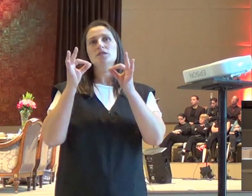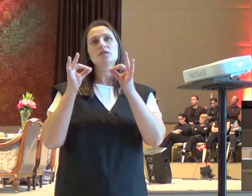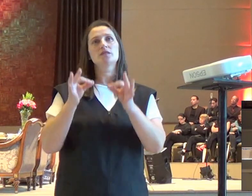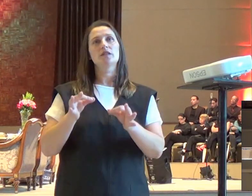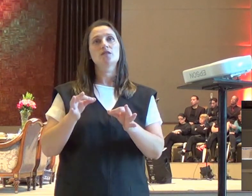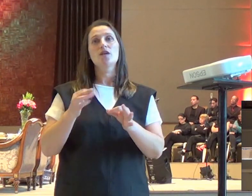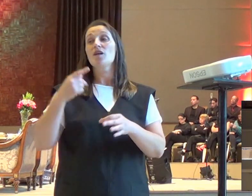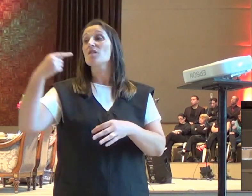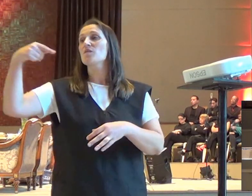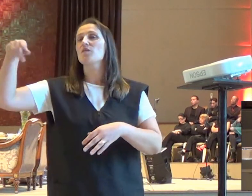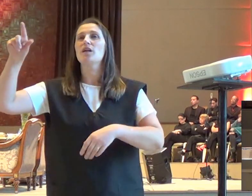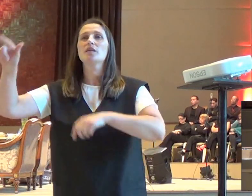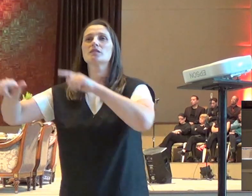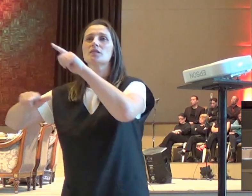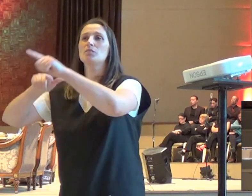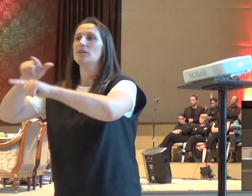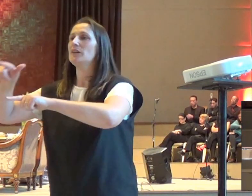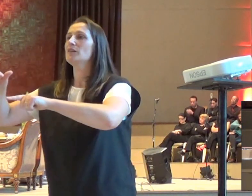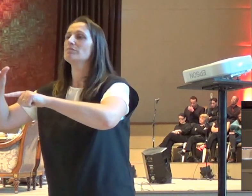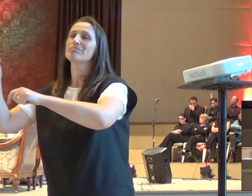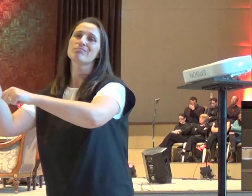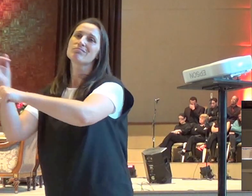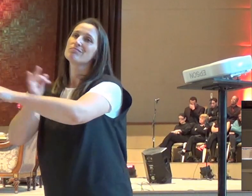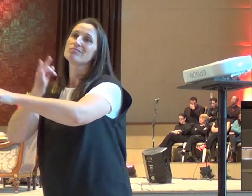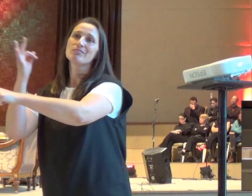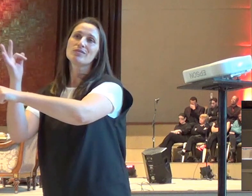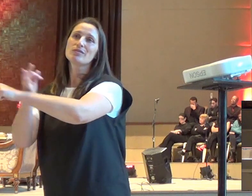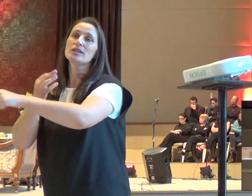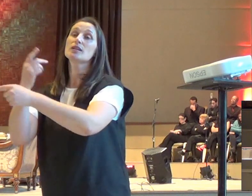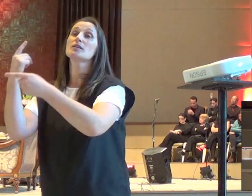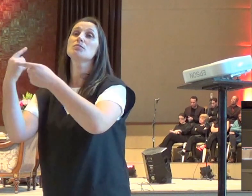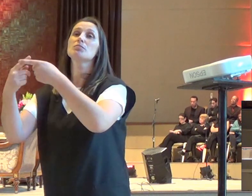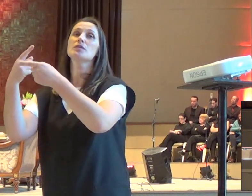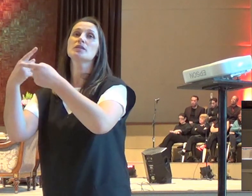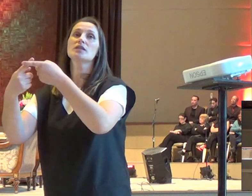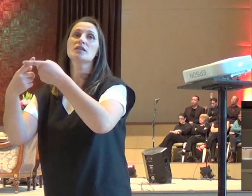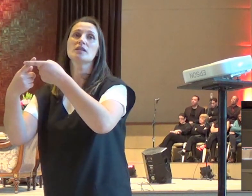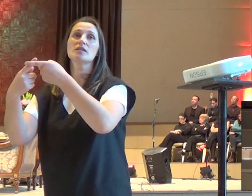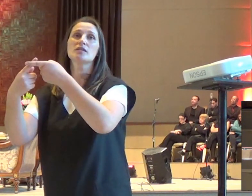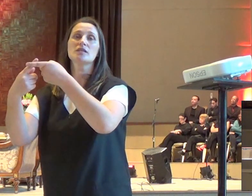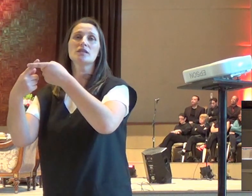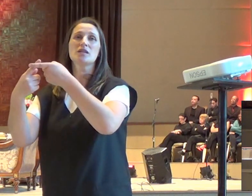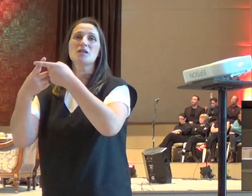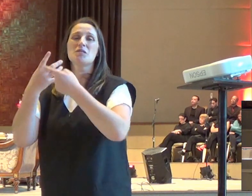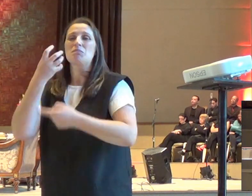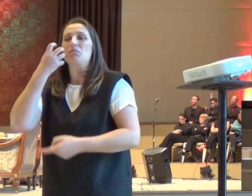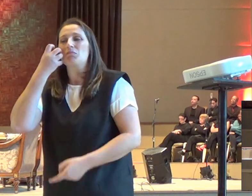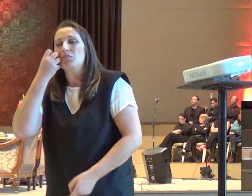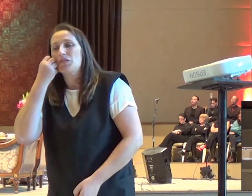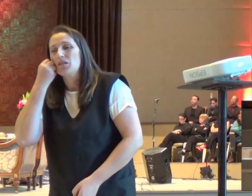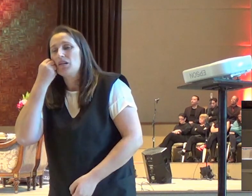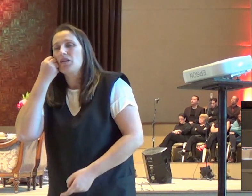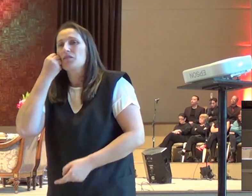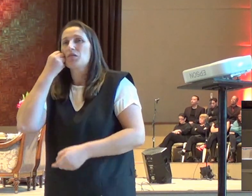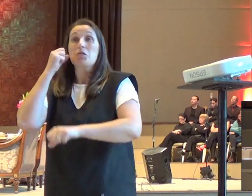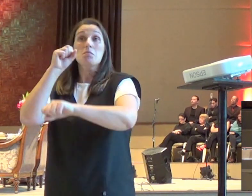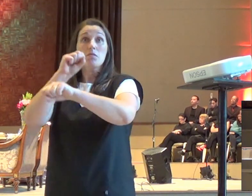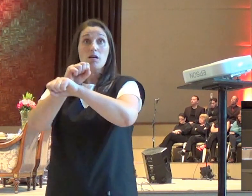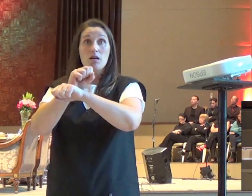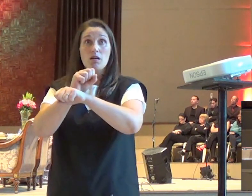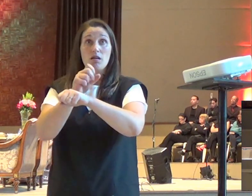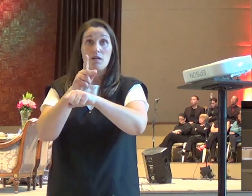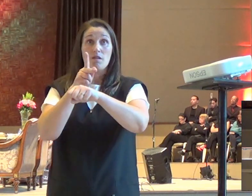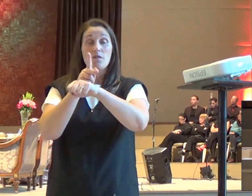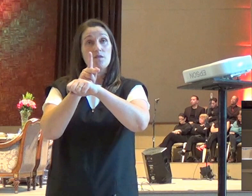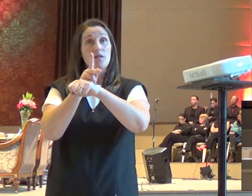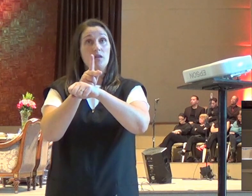mercado de trabalho e não vão aguentar trabalhar porque está cheio de frustração não vão conseguir parar no emprego porque tem um